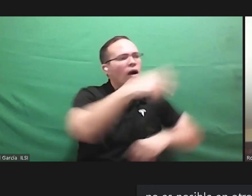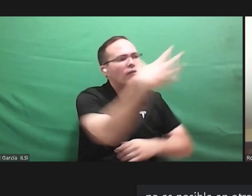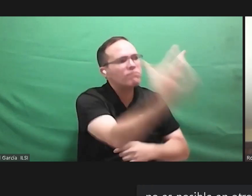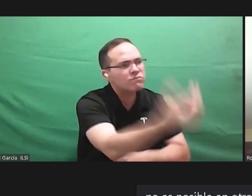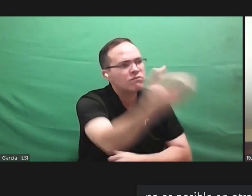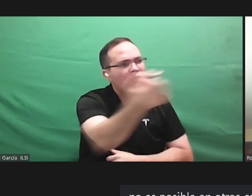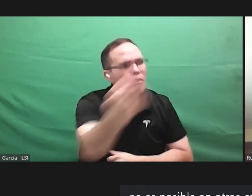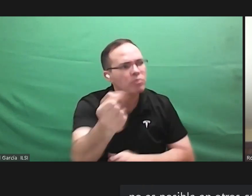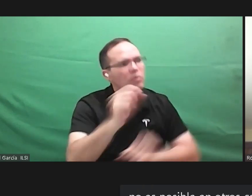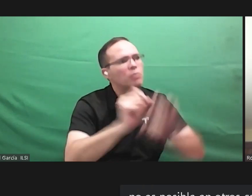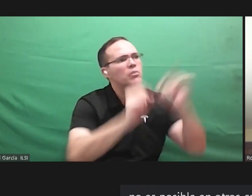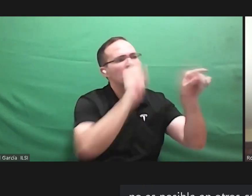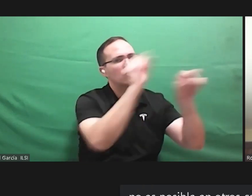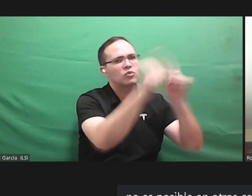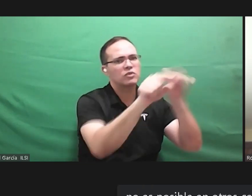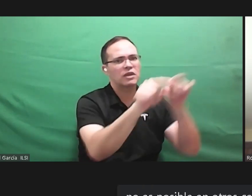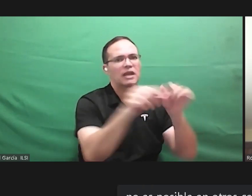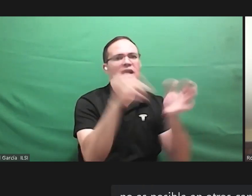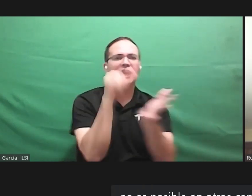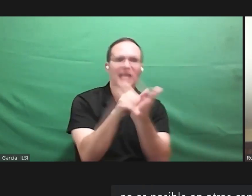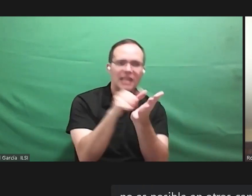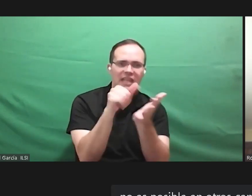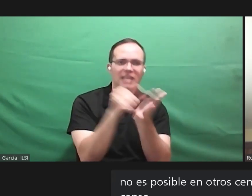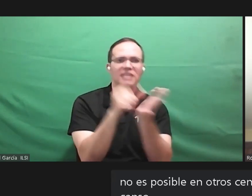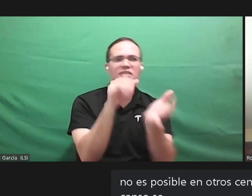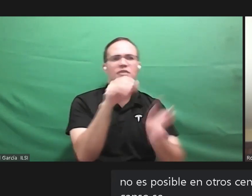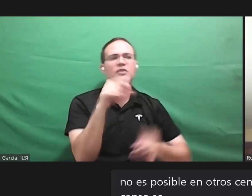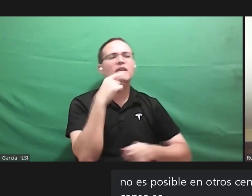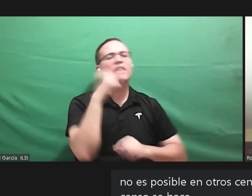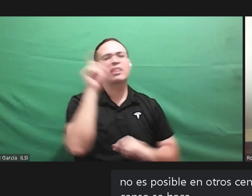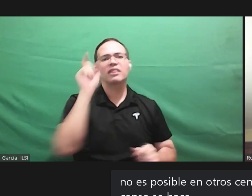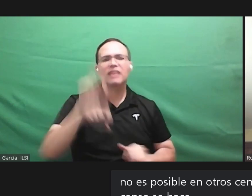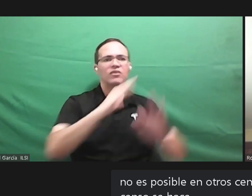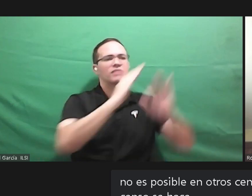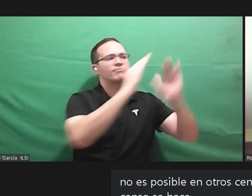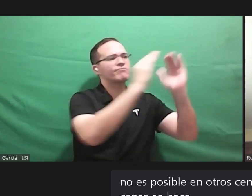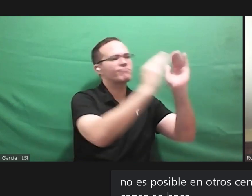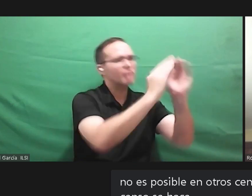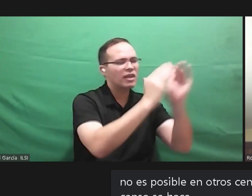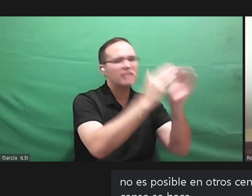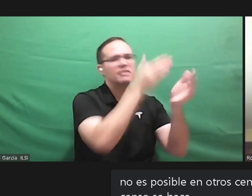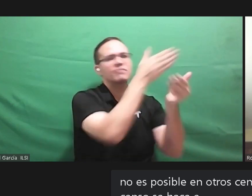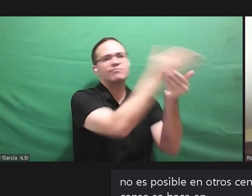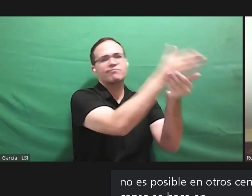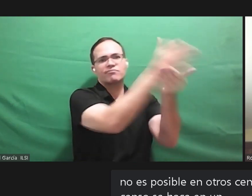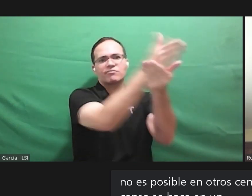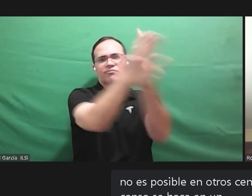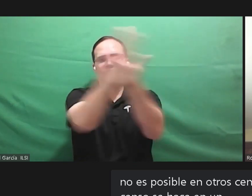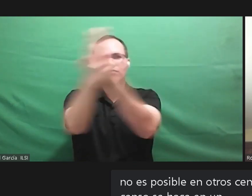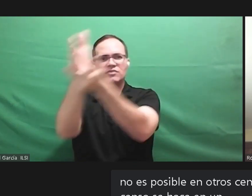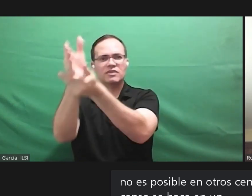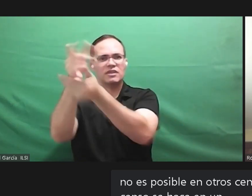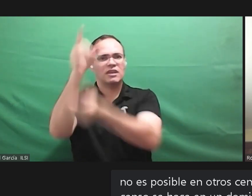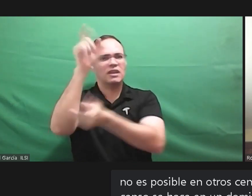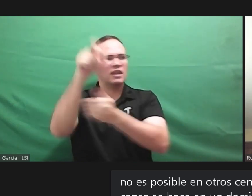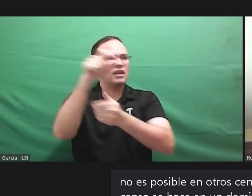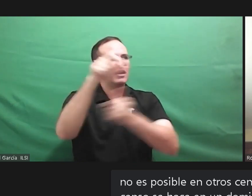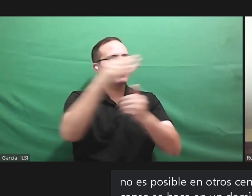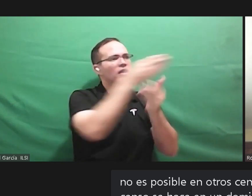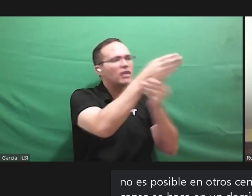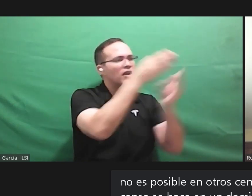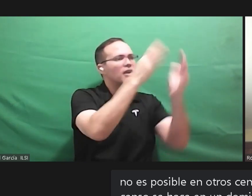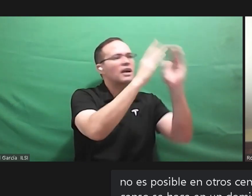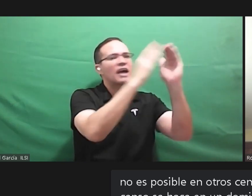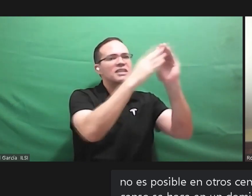censo necesariamente se hace con un domicilio y no se puede preguntar sobre aspectos fuera del domicilio, ¿entiendes?